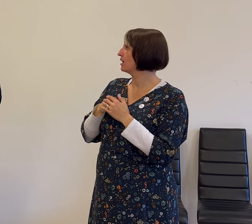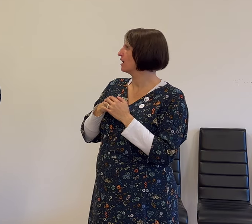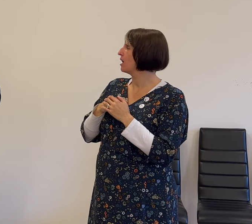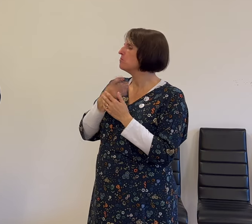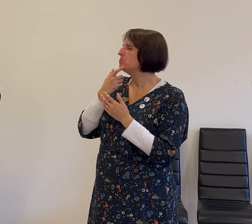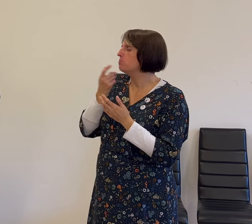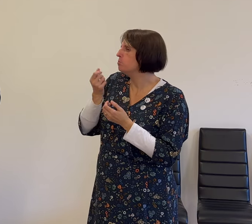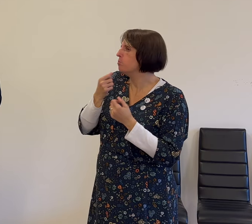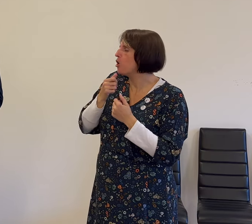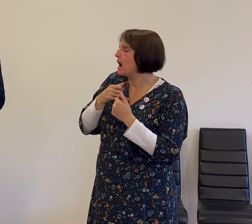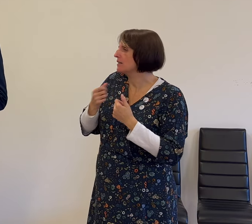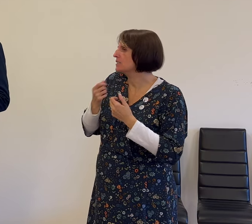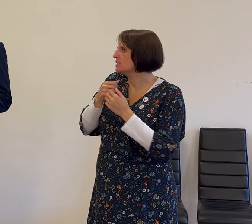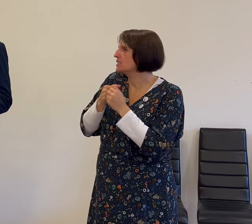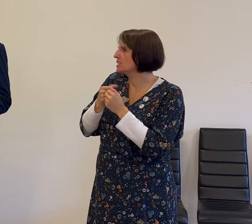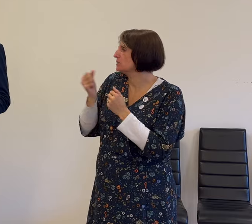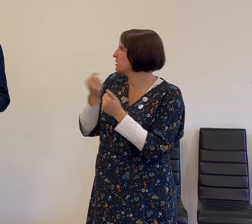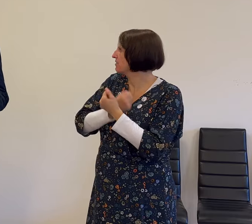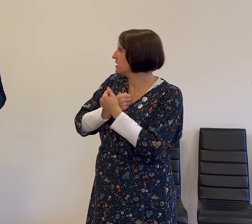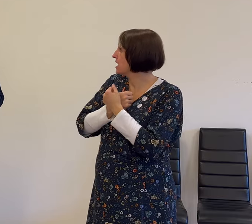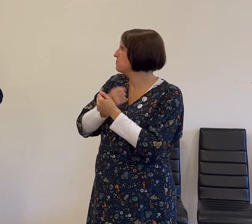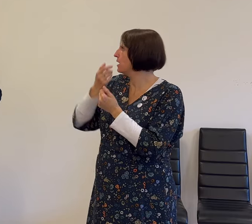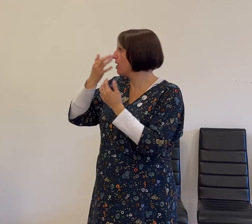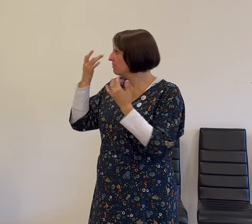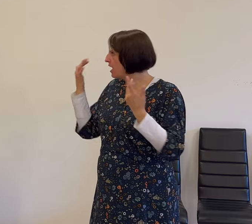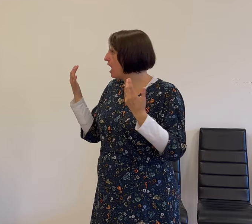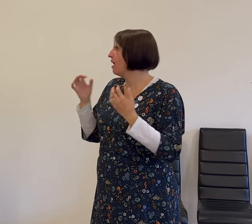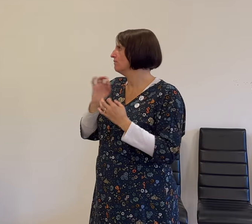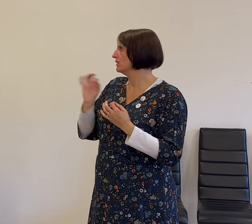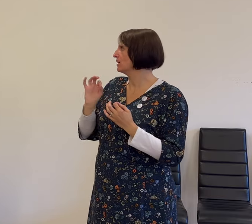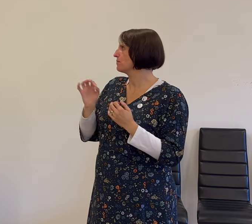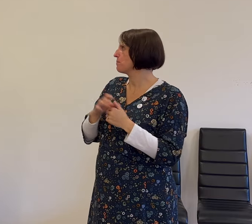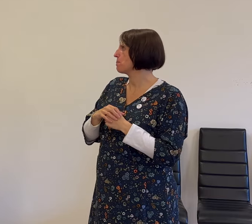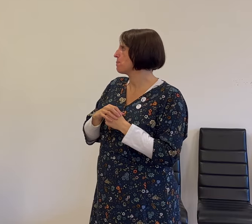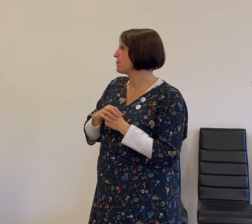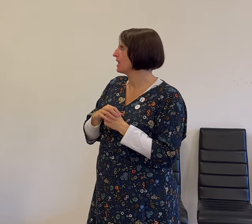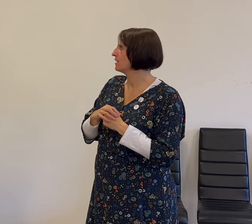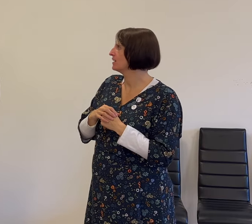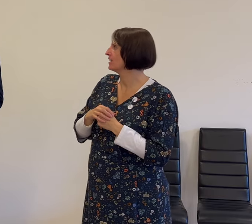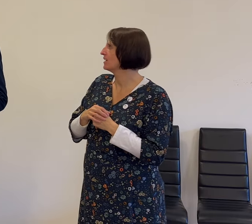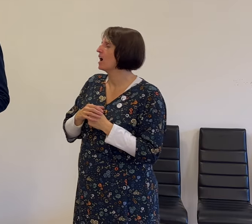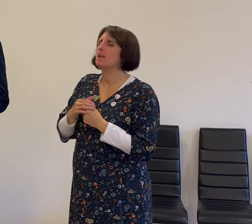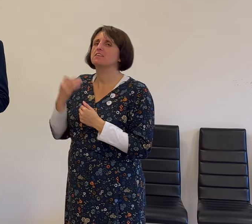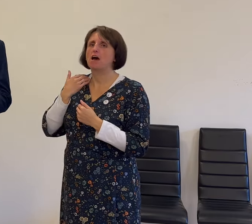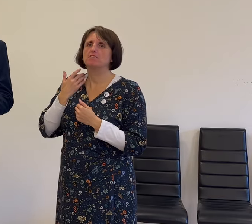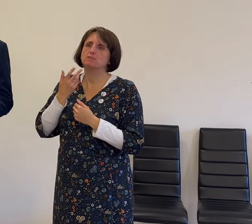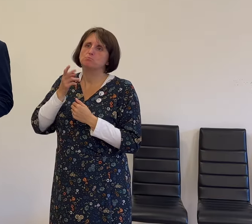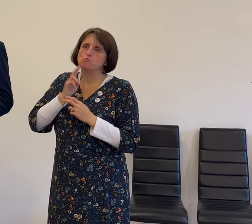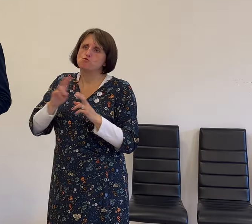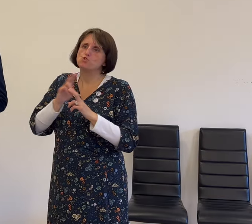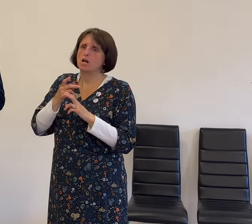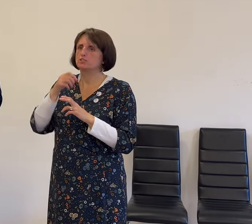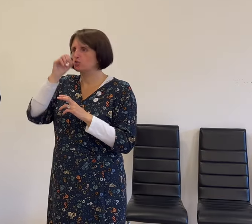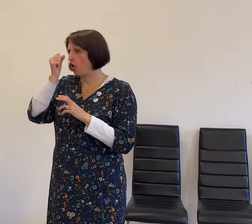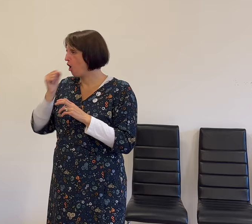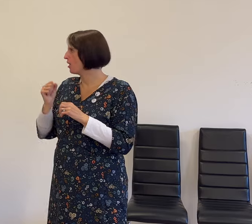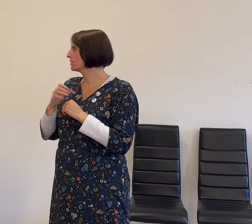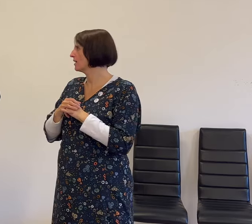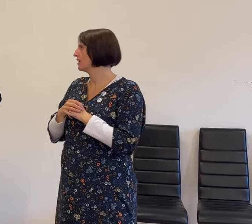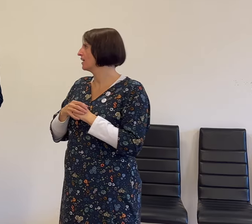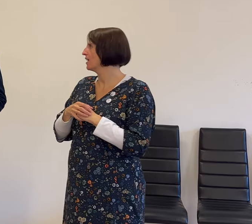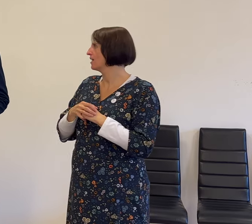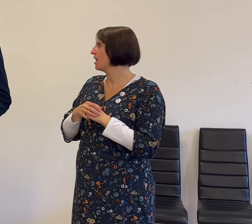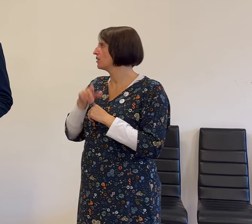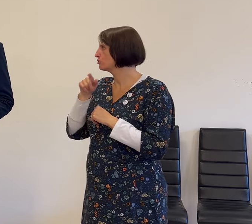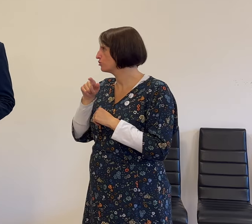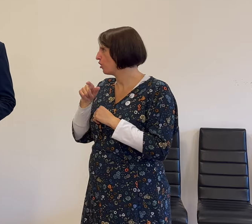poradil. Ale všimněte si, ten text neukazuje v tom, jo, David by zabil slona nebo cokoliv jiného. Ale